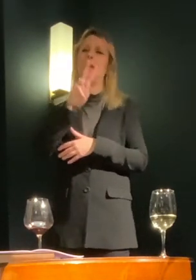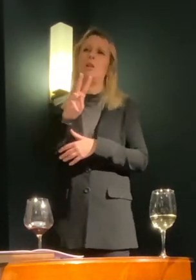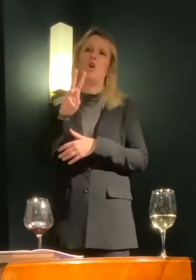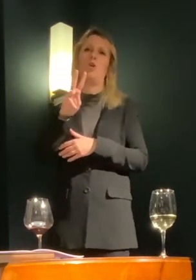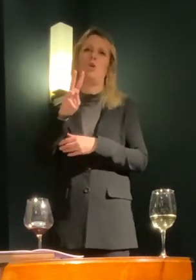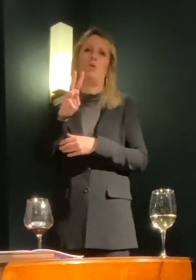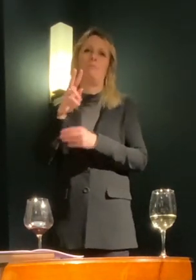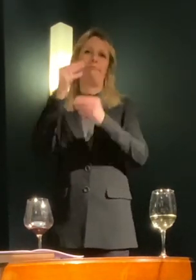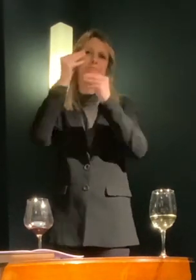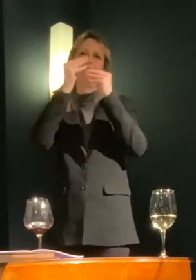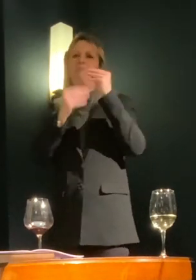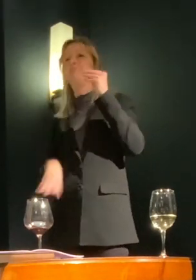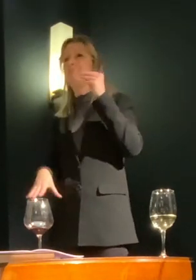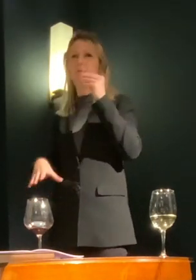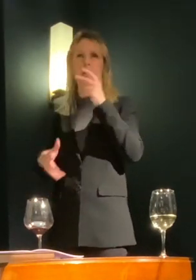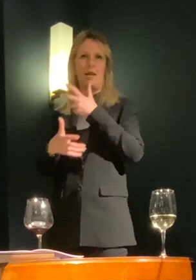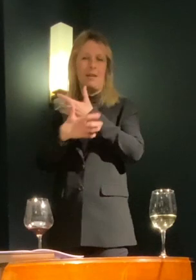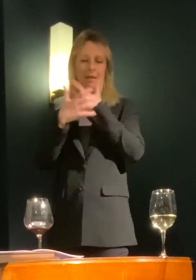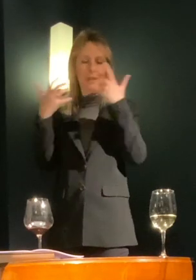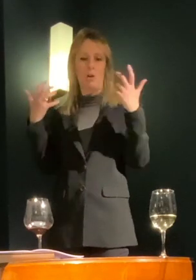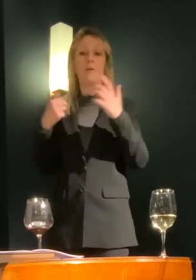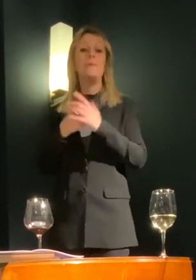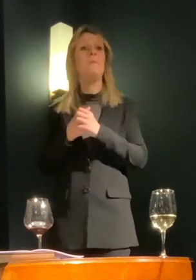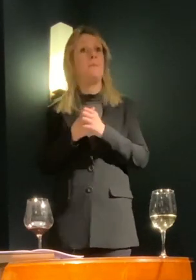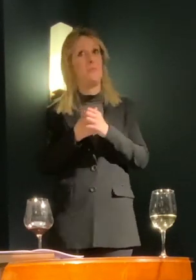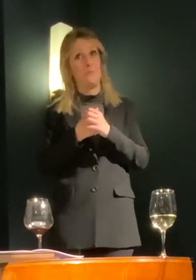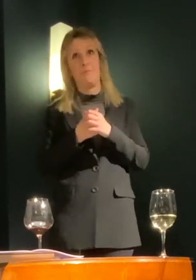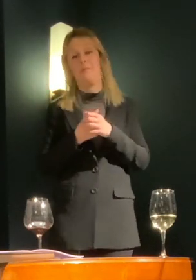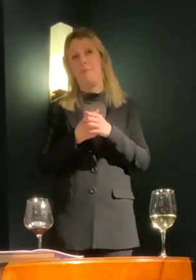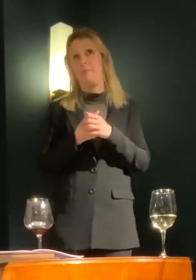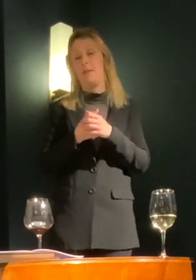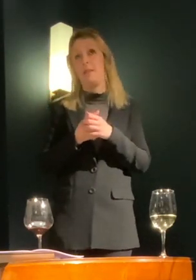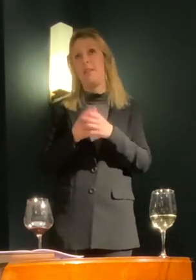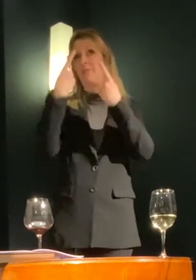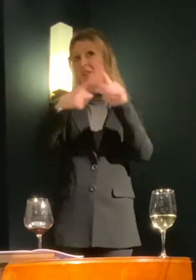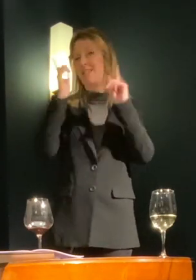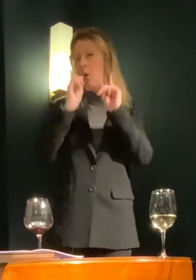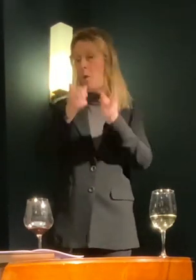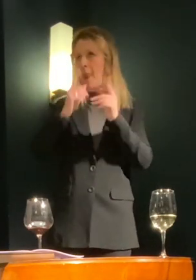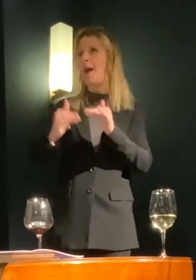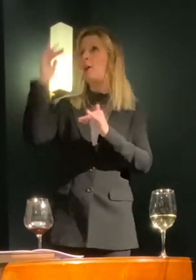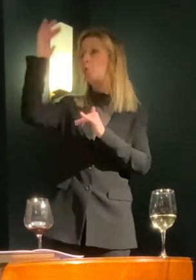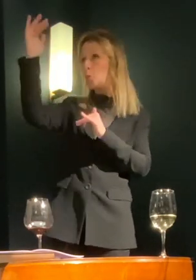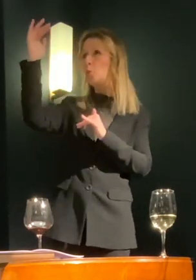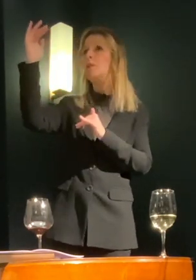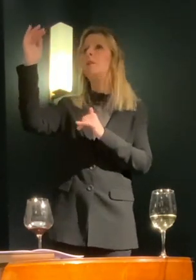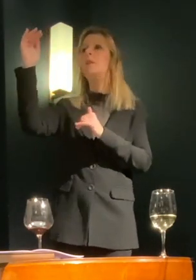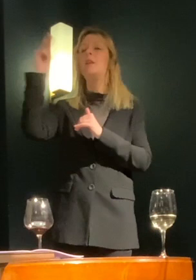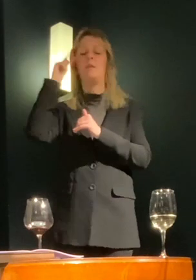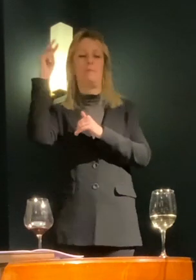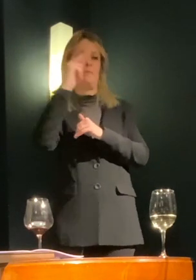proprio ci cade in pieno. Sì. La differenza qual è? Che per gli adulti l'antagonista, la vera cattiva del libro è